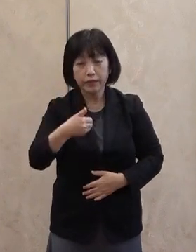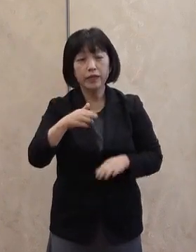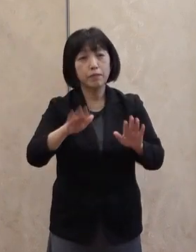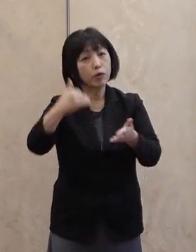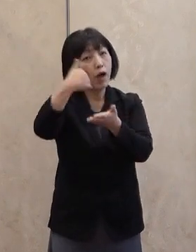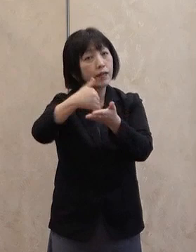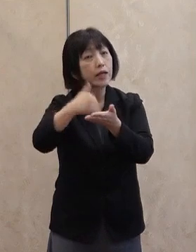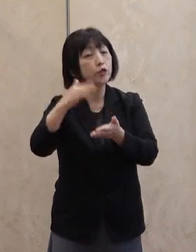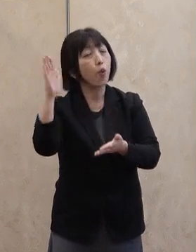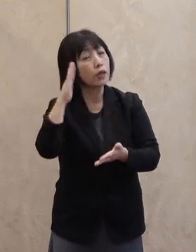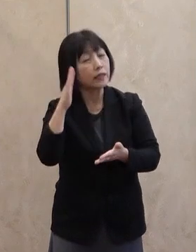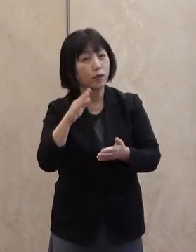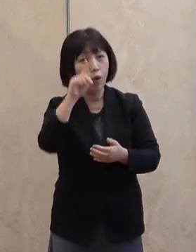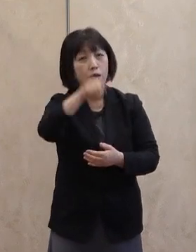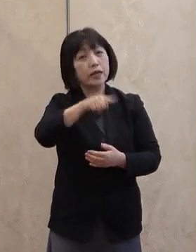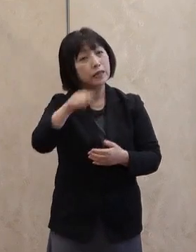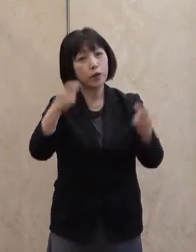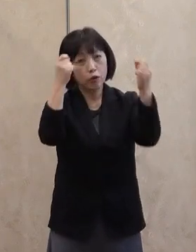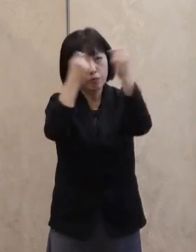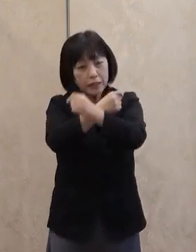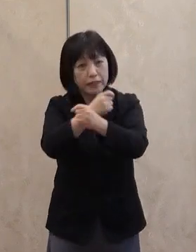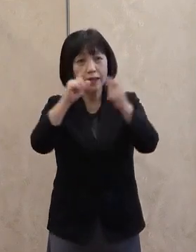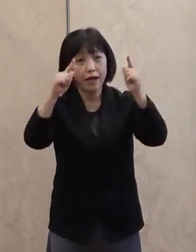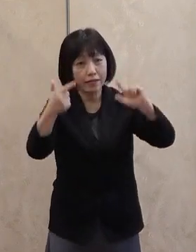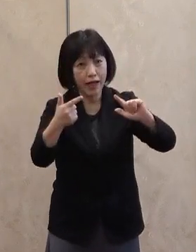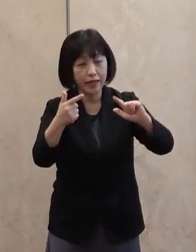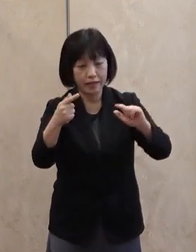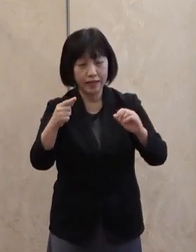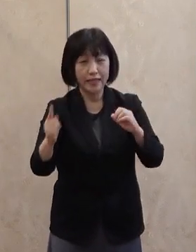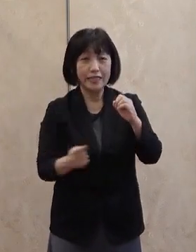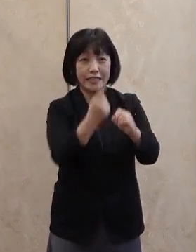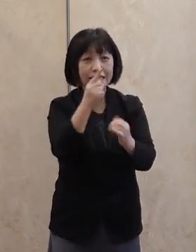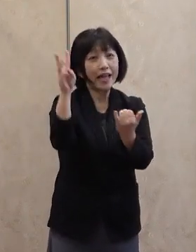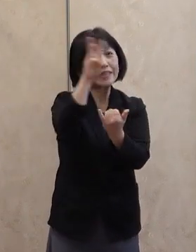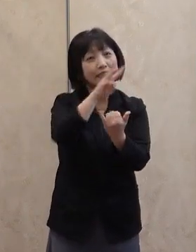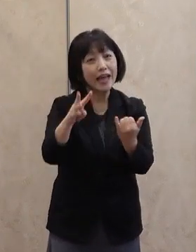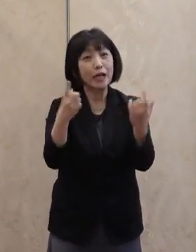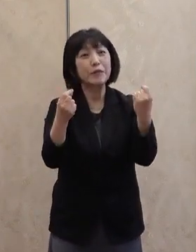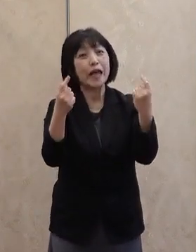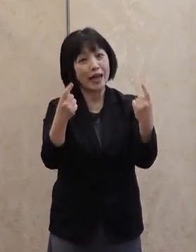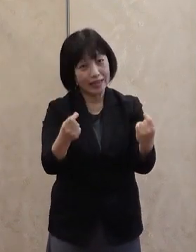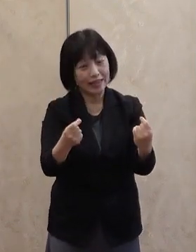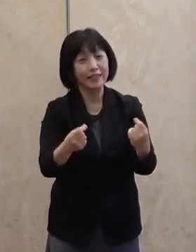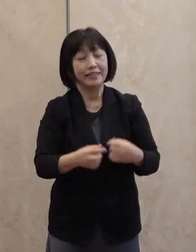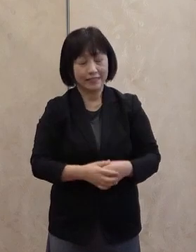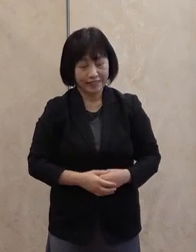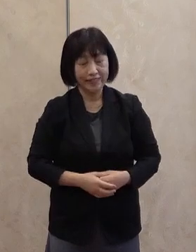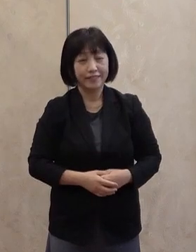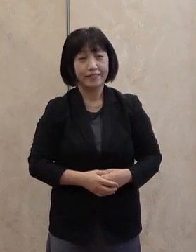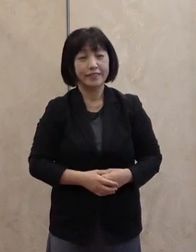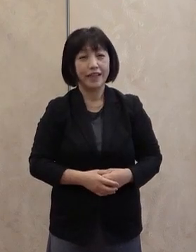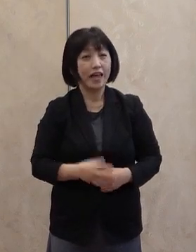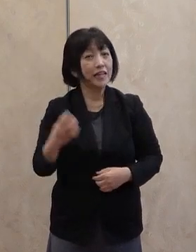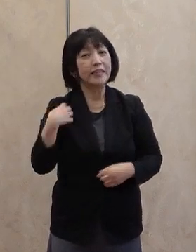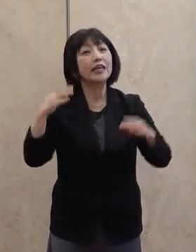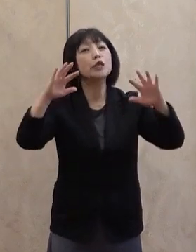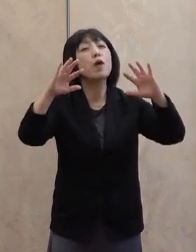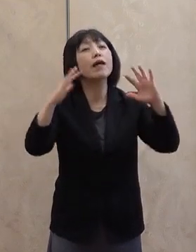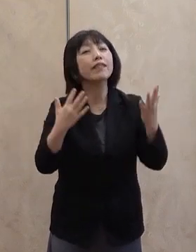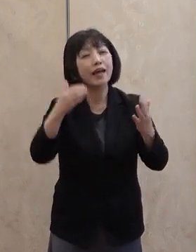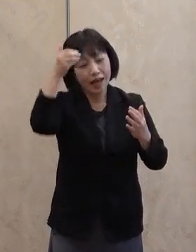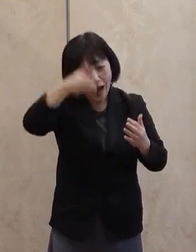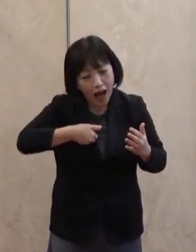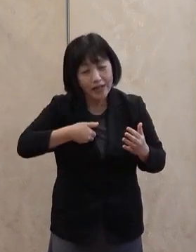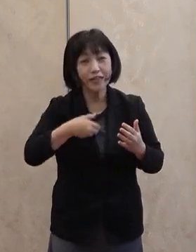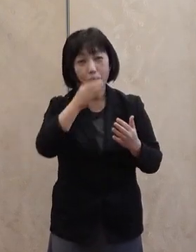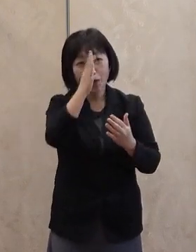すると、まあ、人為的なミスではないと、自然災害のように、天災のようなもんで、責任はないと、反省も謝